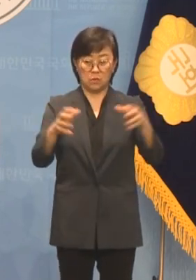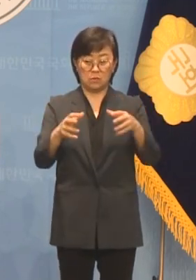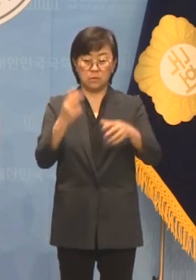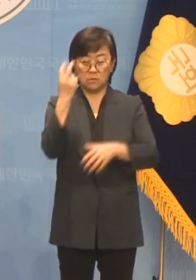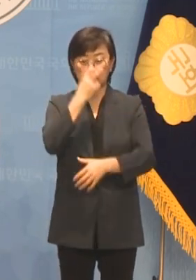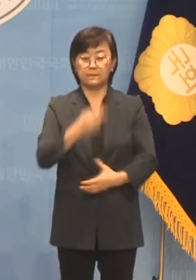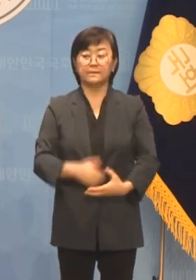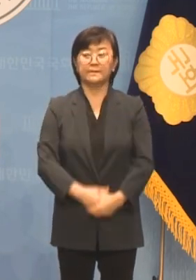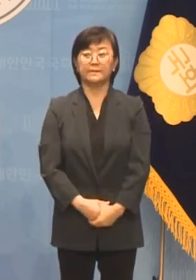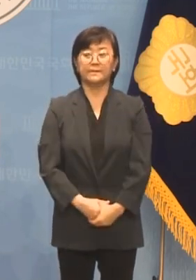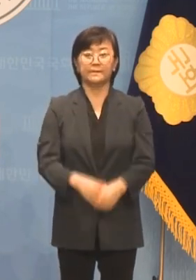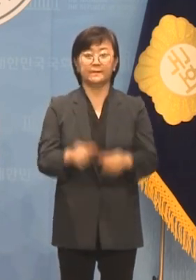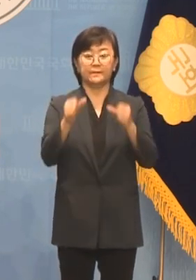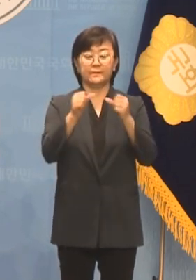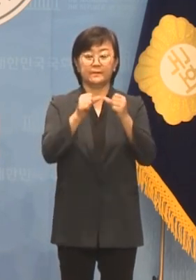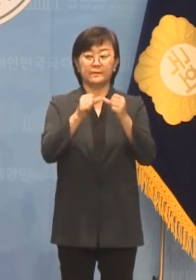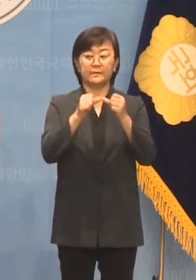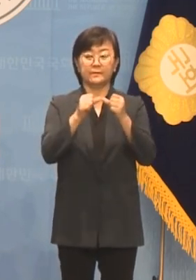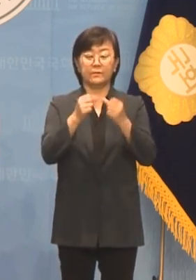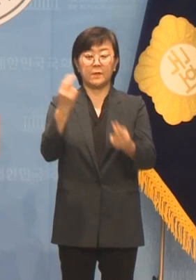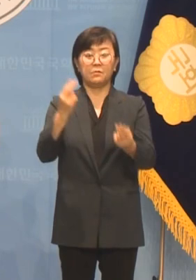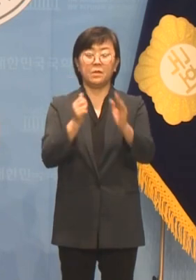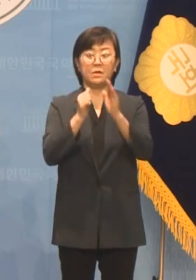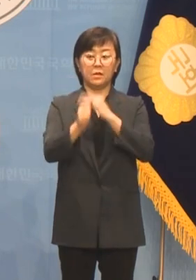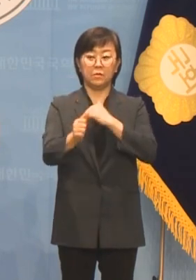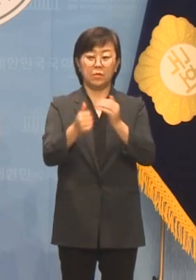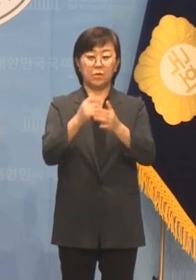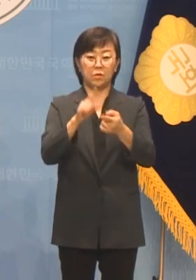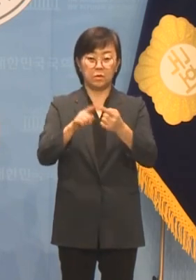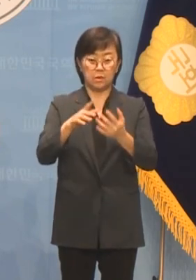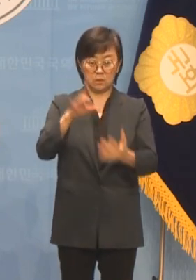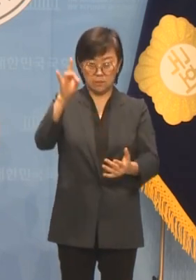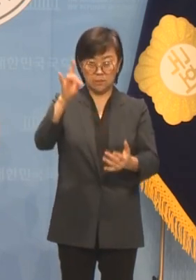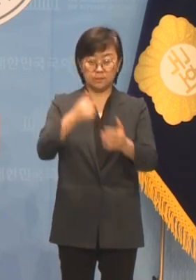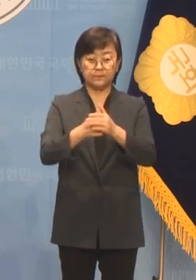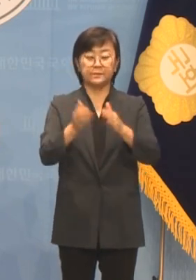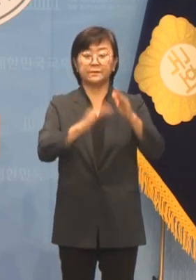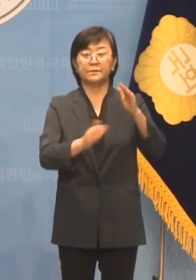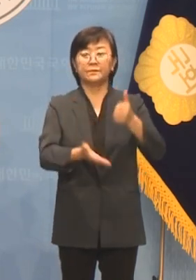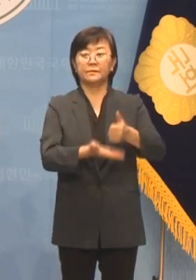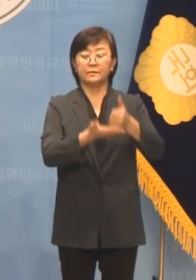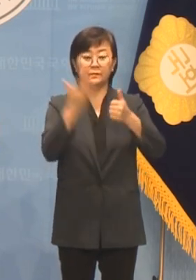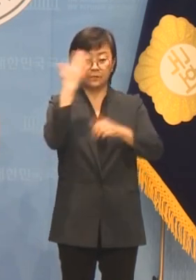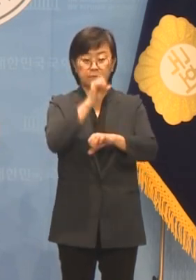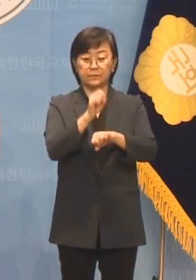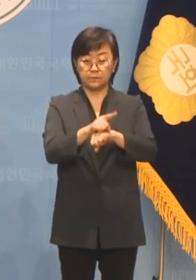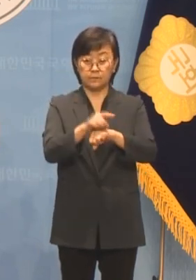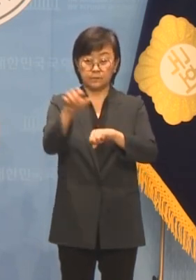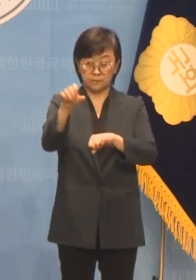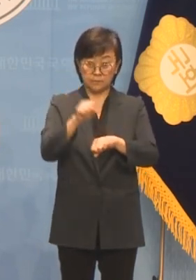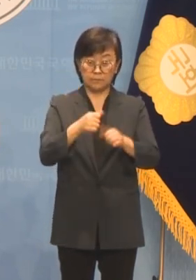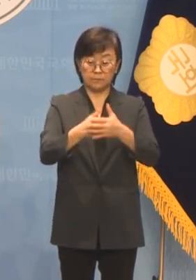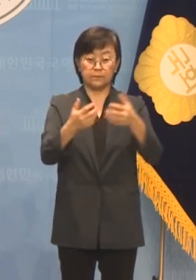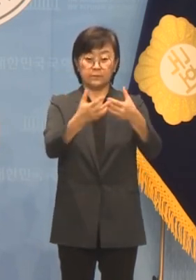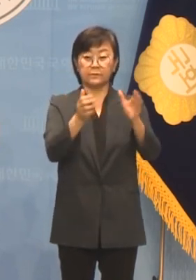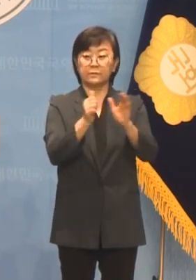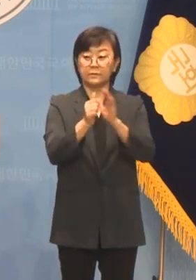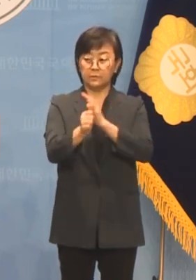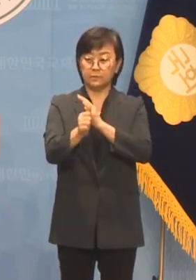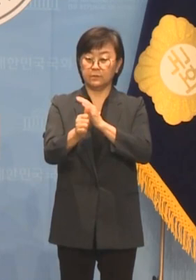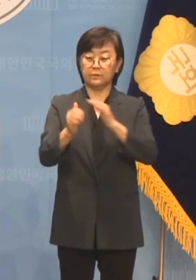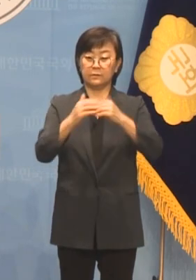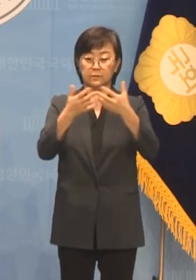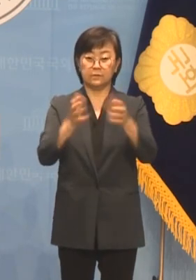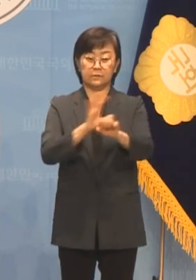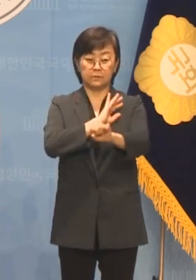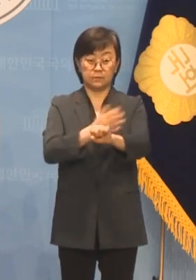통합심사한다. 다섯째, 비례대표 후보의 선정은 공천의 투명성을 확보하고 당대표 등 당권을